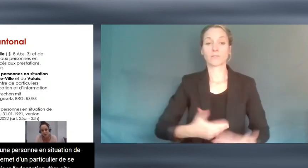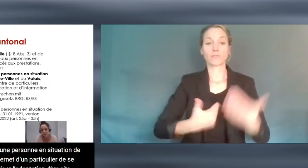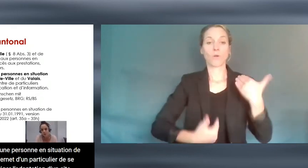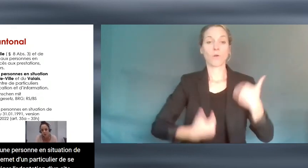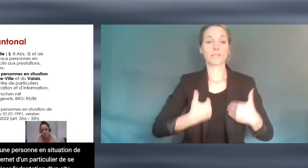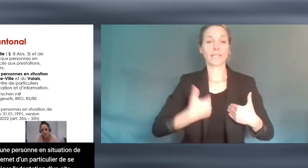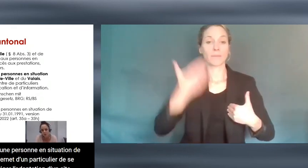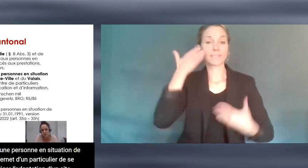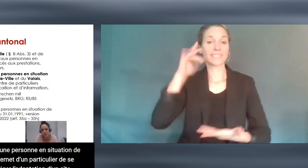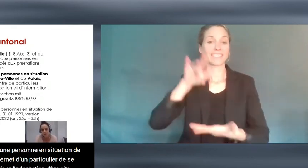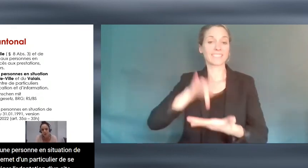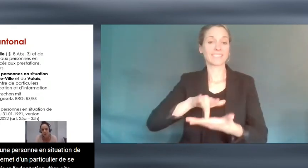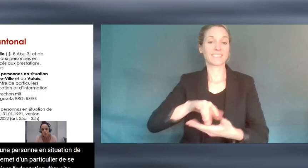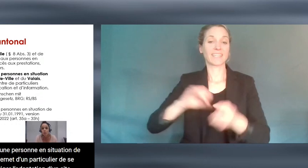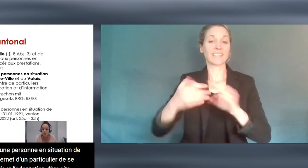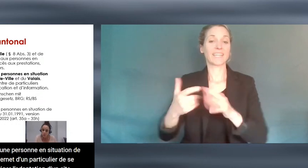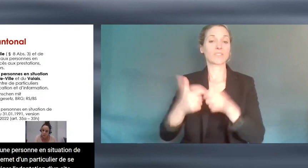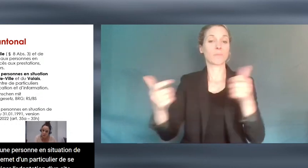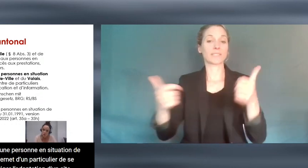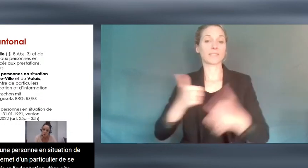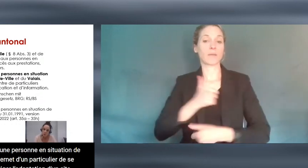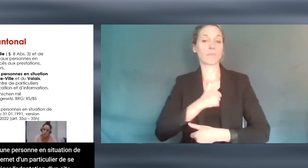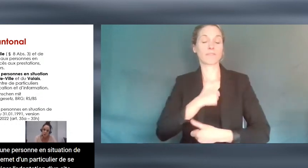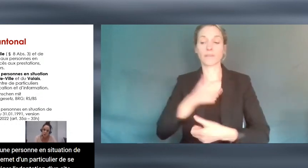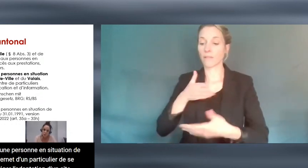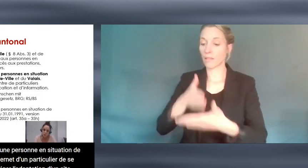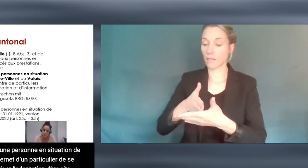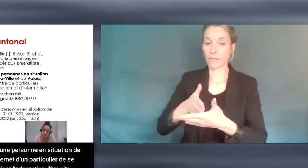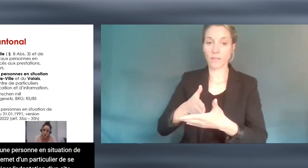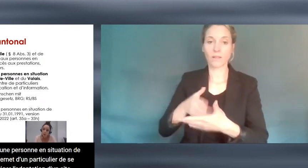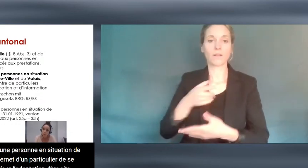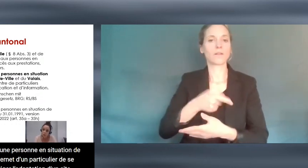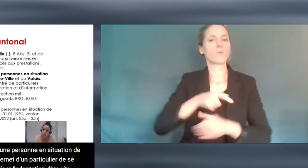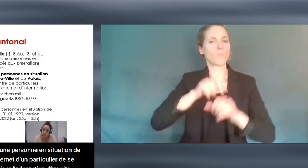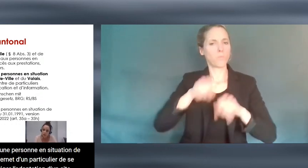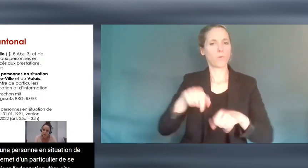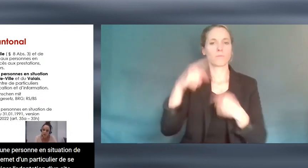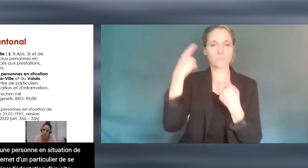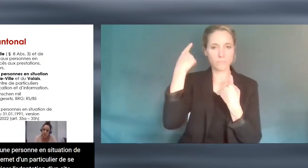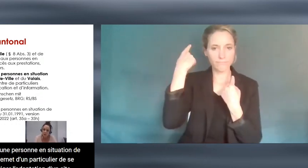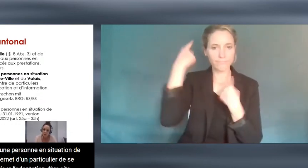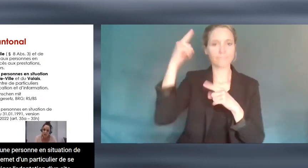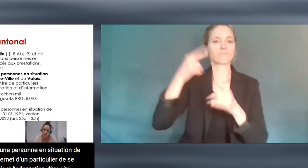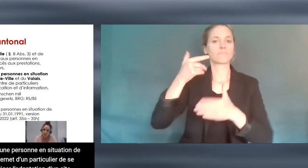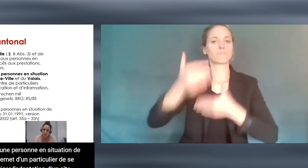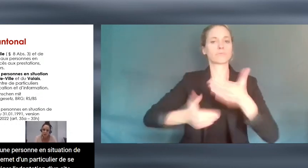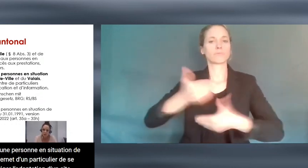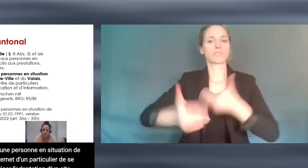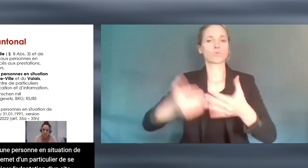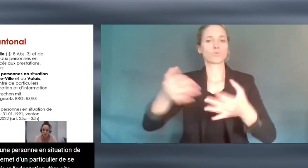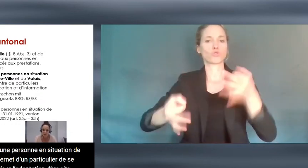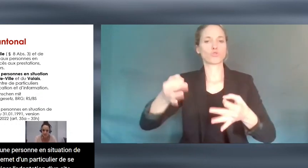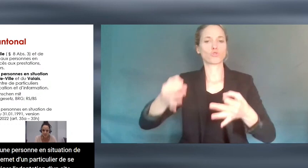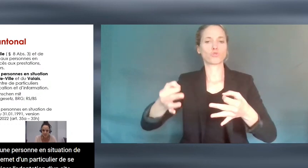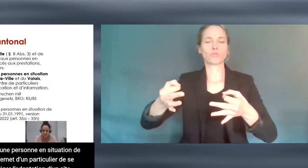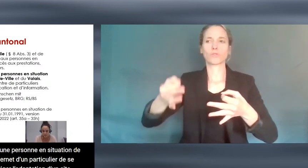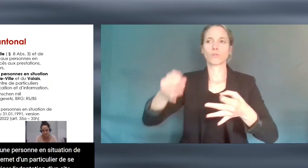site internet d'un particulier, de se lancer dans une procédure juridique pour exiger l'adaptation d'un